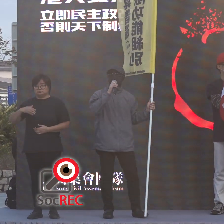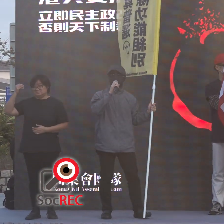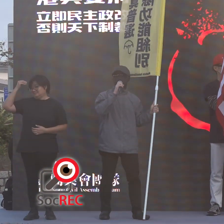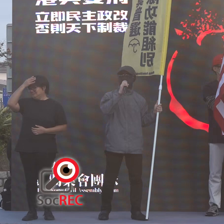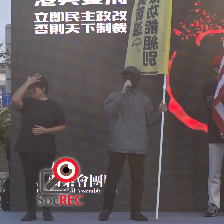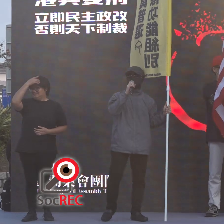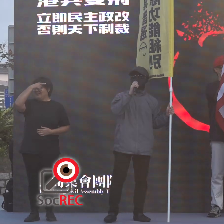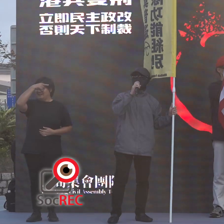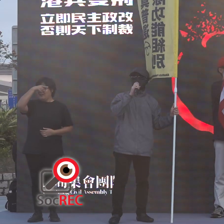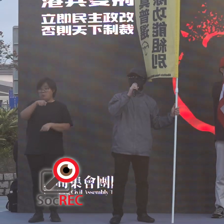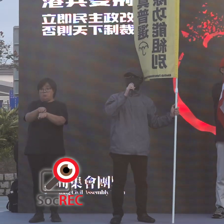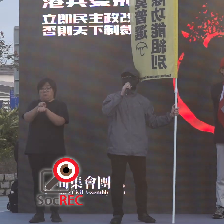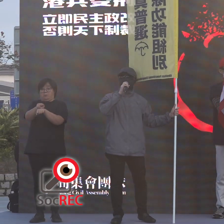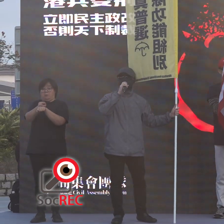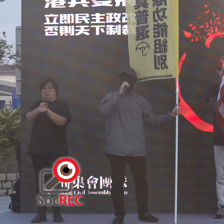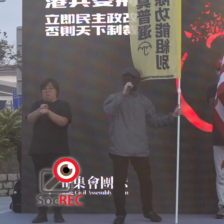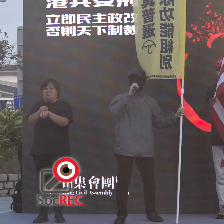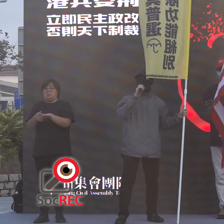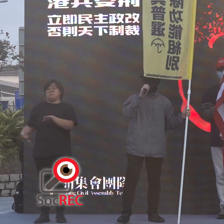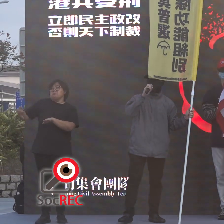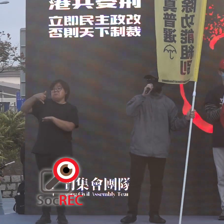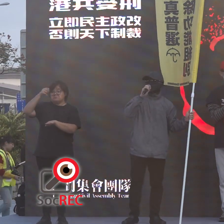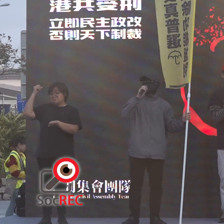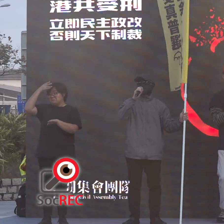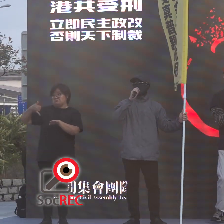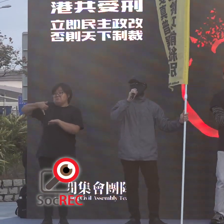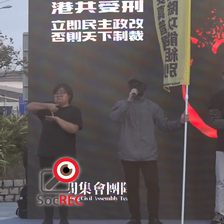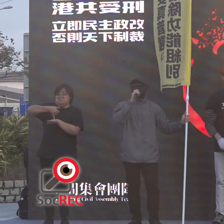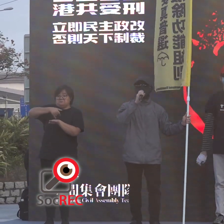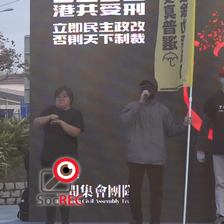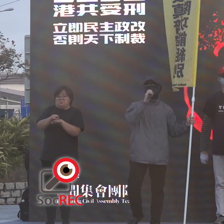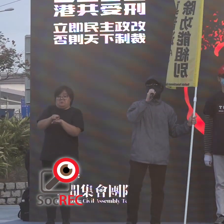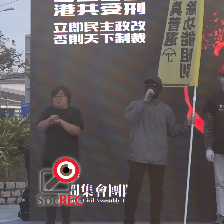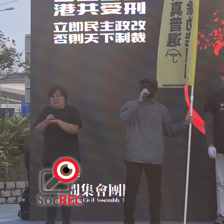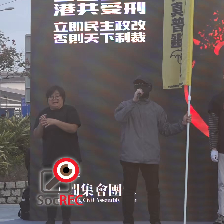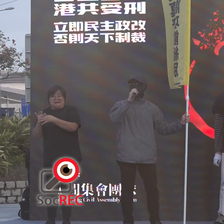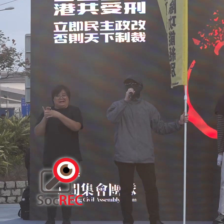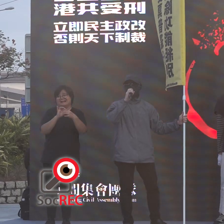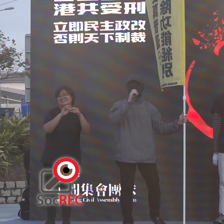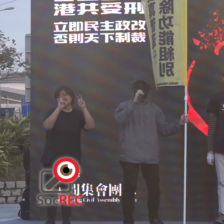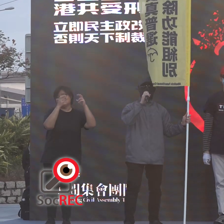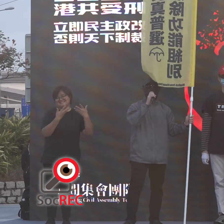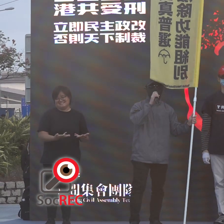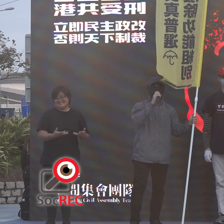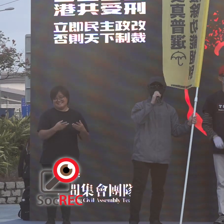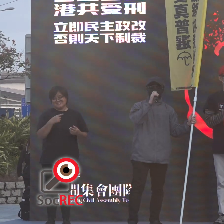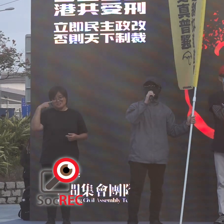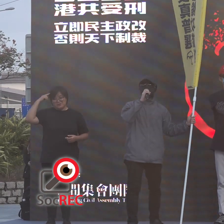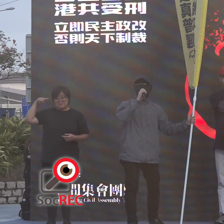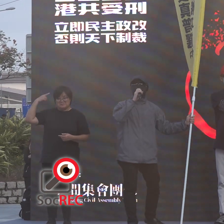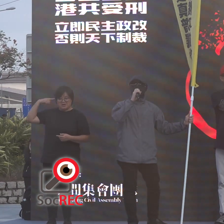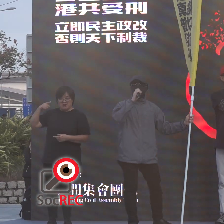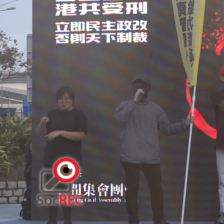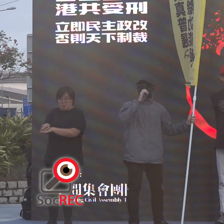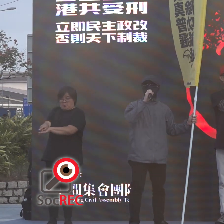banner。因為今日我哋嘅主題係天下制裁，大家想唔想見到美國制裁中國？我